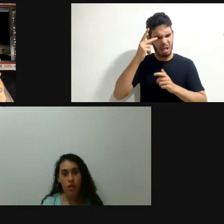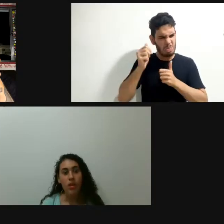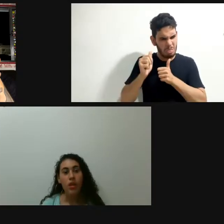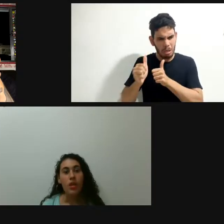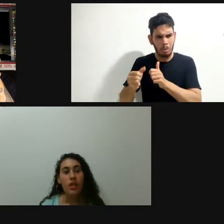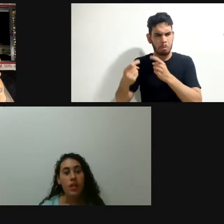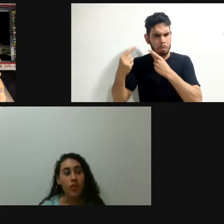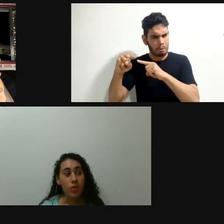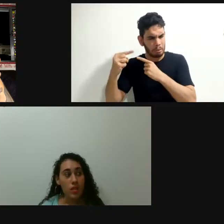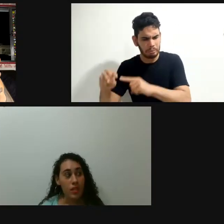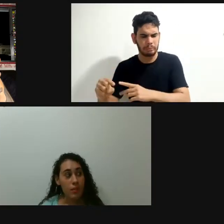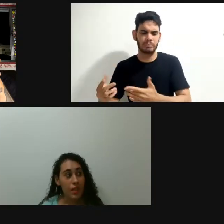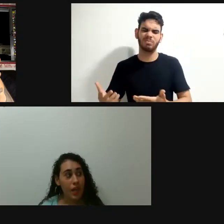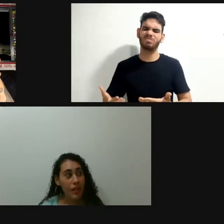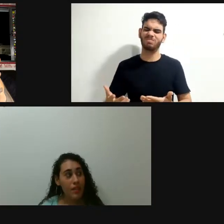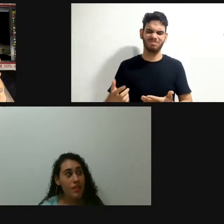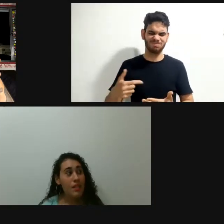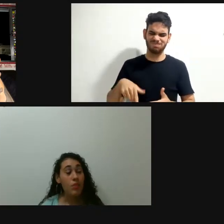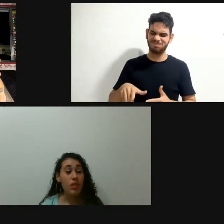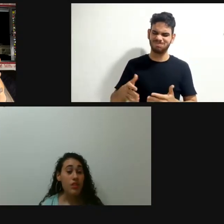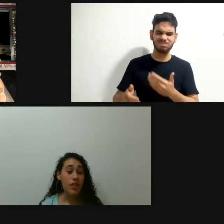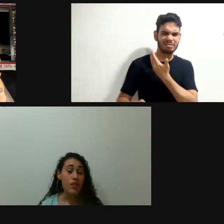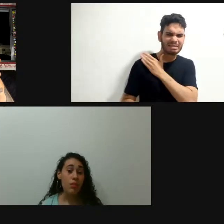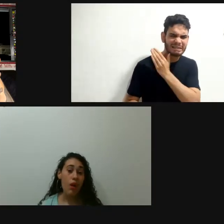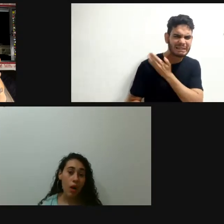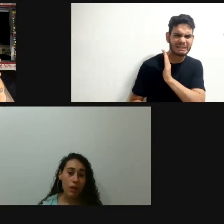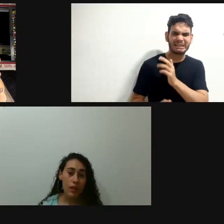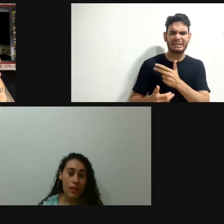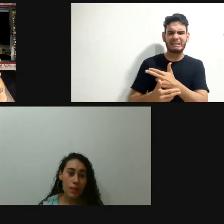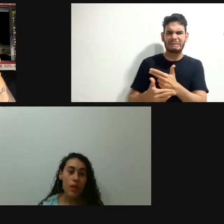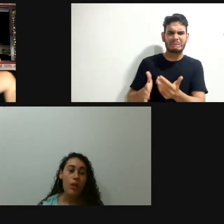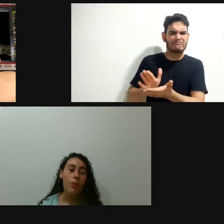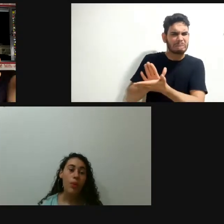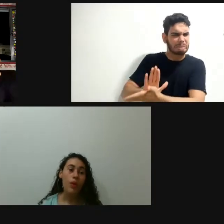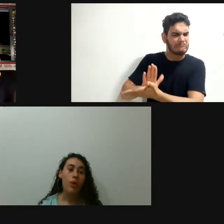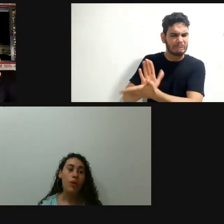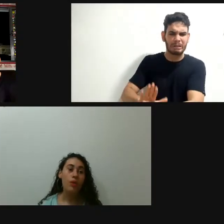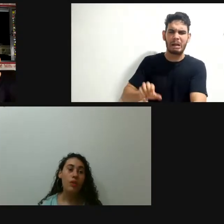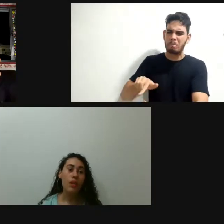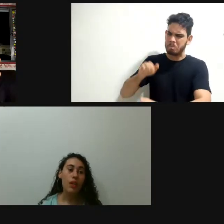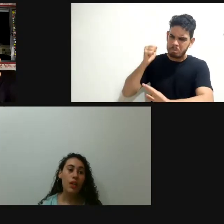grupos, que foram discriminadas e muitas delas mortas